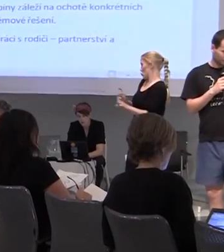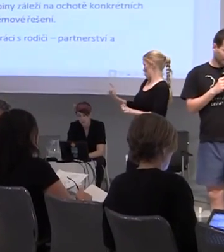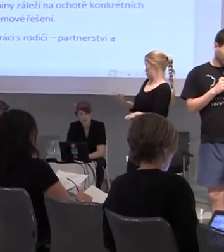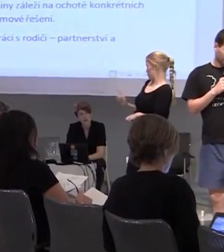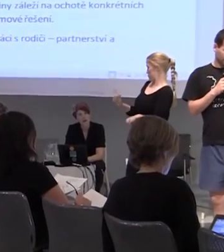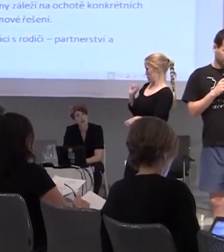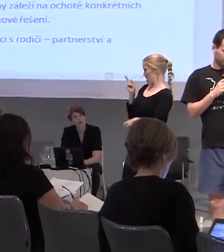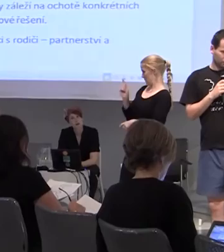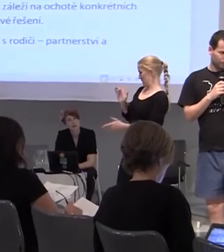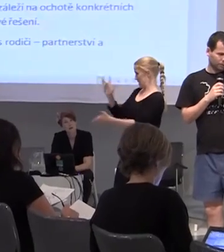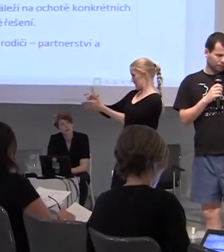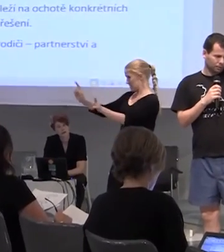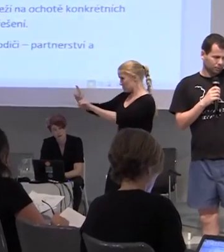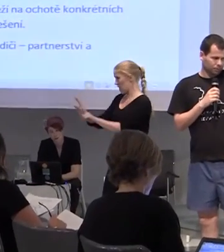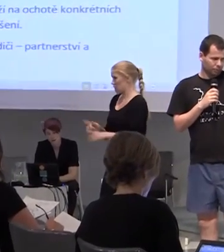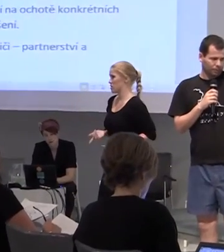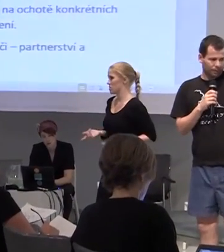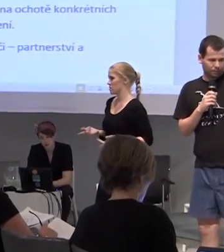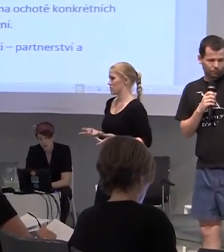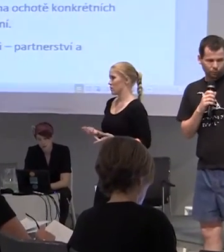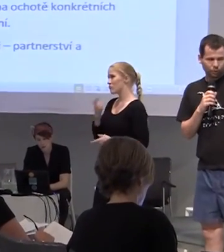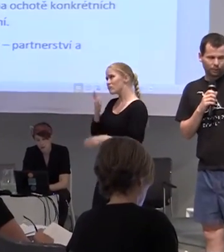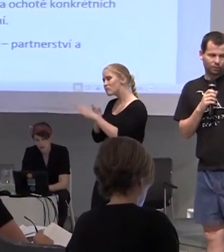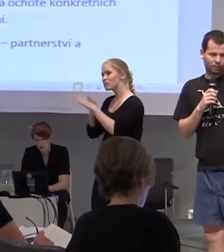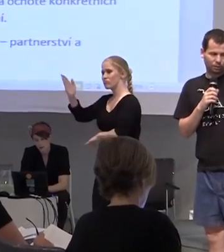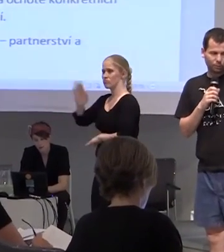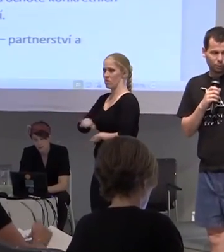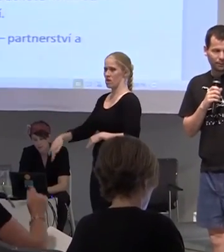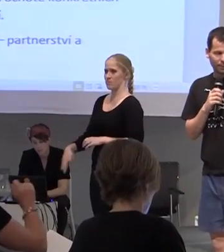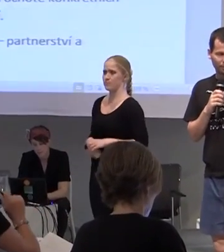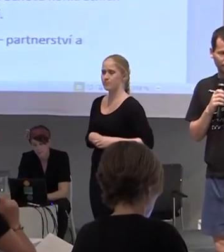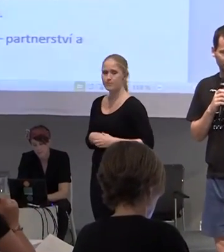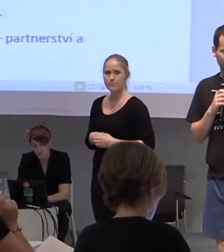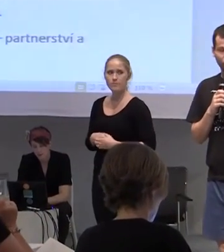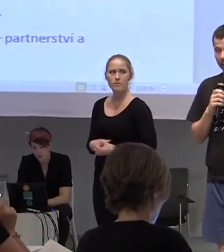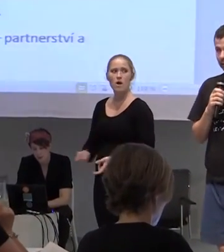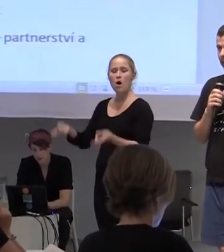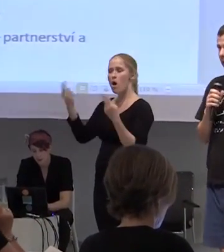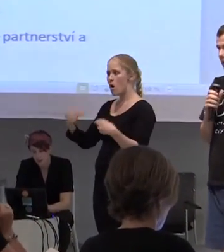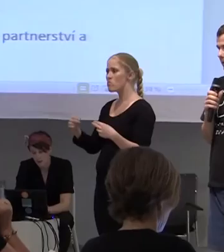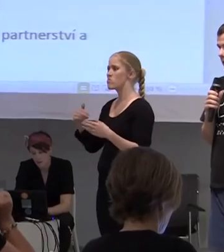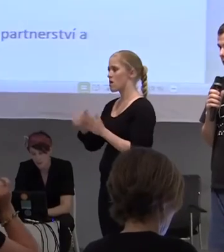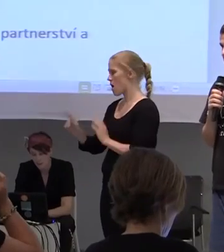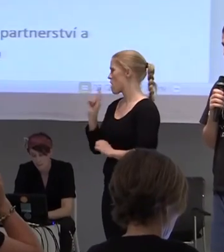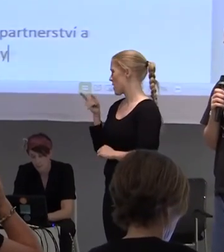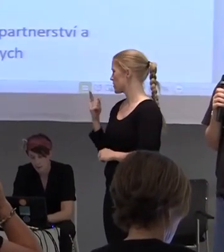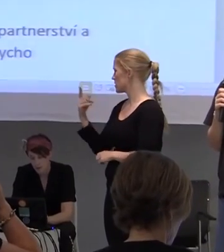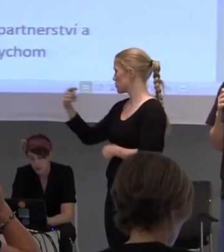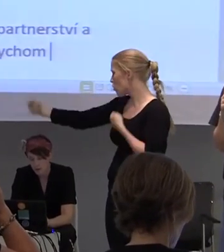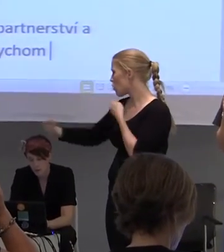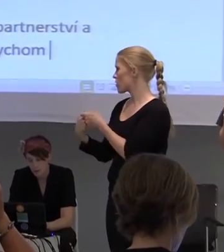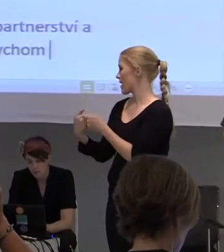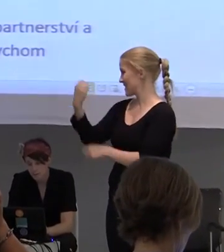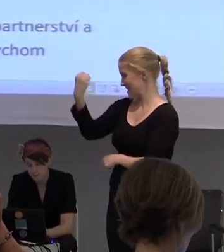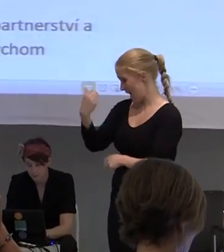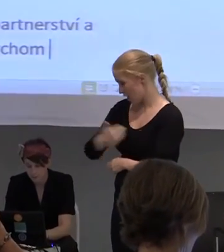dovést. Další věc, co by měla fungovat a na čem můžeme pracovat, je spolupráce základních a středních škol. To znamená,